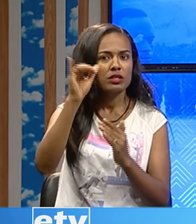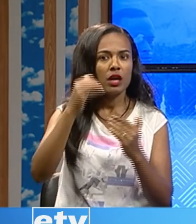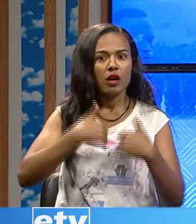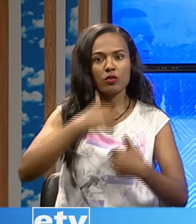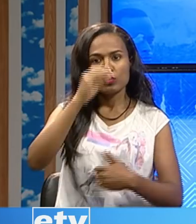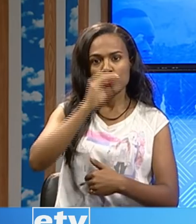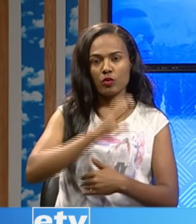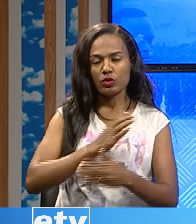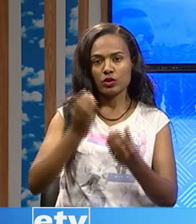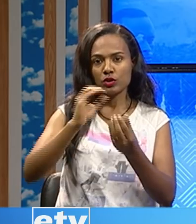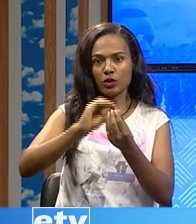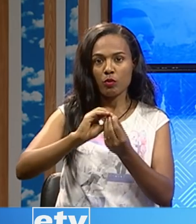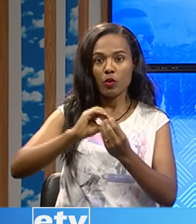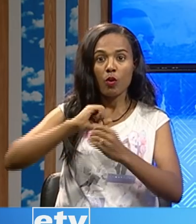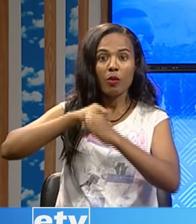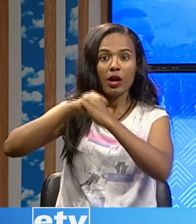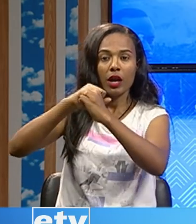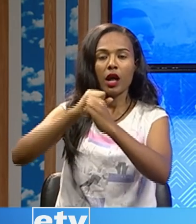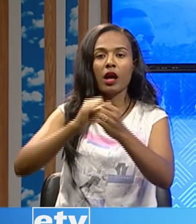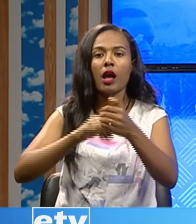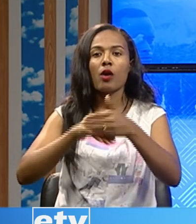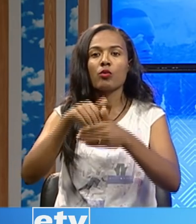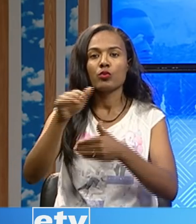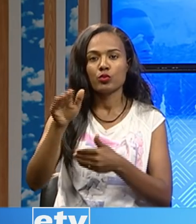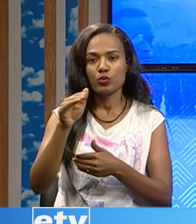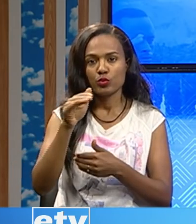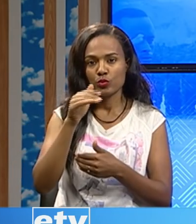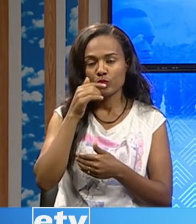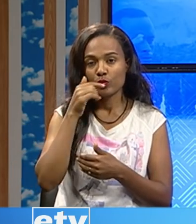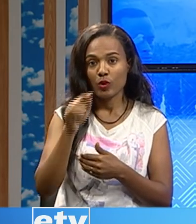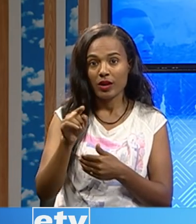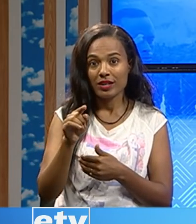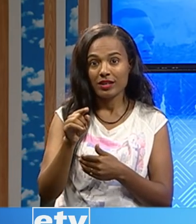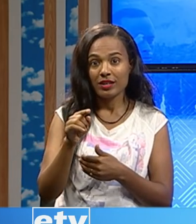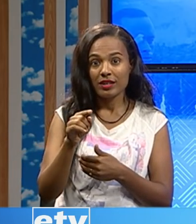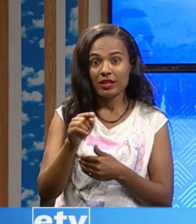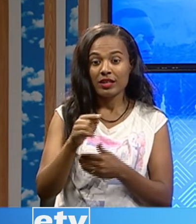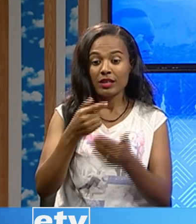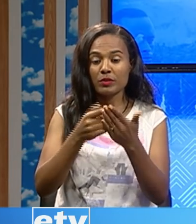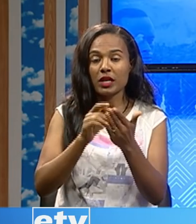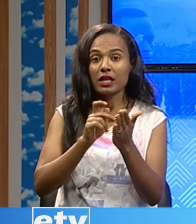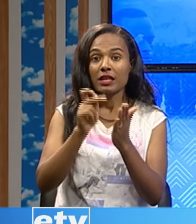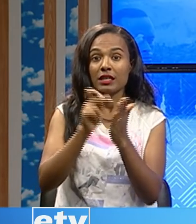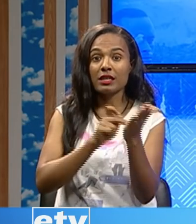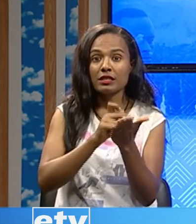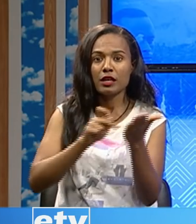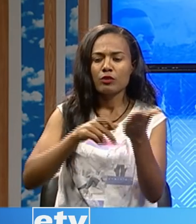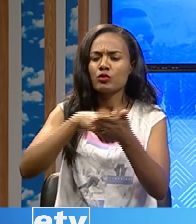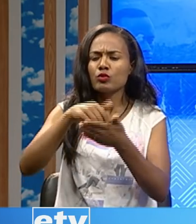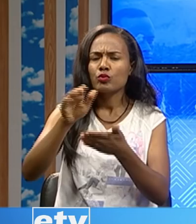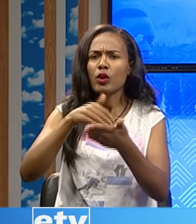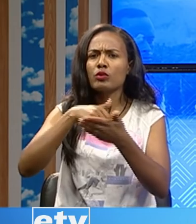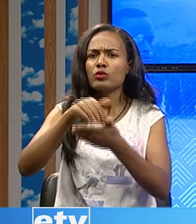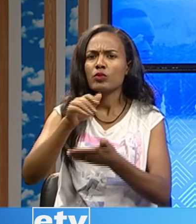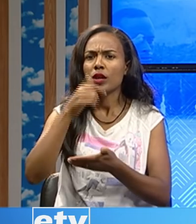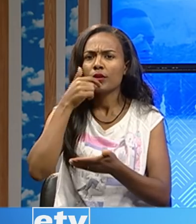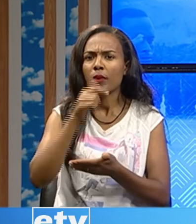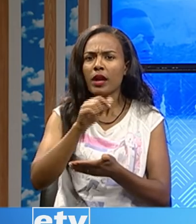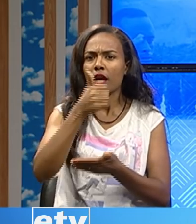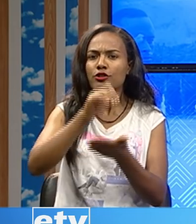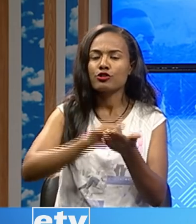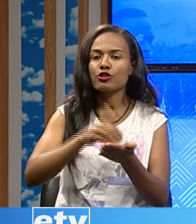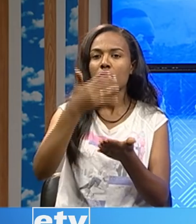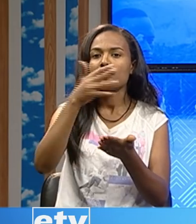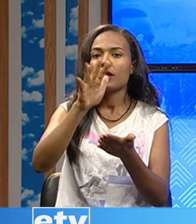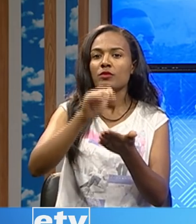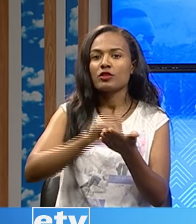ጨምሮ መከላከያ ውጡ ብሏል ብሎ ይናገራሉ ለምሳሌ እኔ ደሴ ነኝ ውጡ ብሏል ይባላል እና